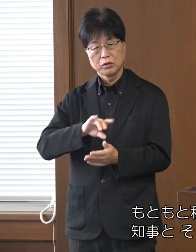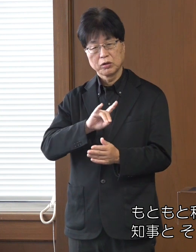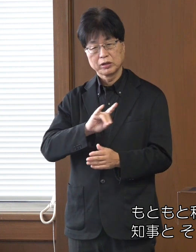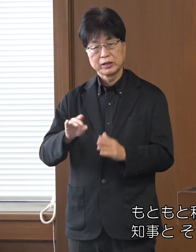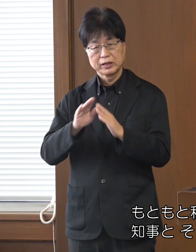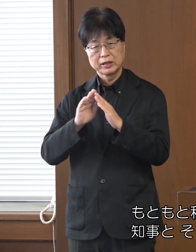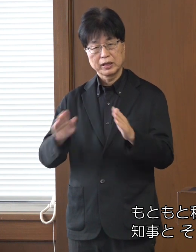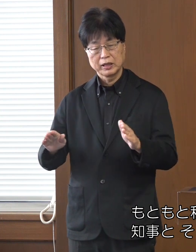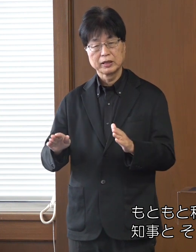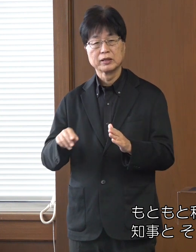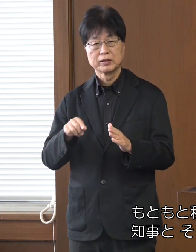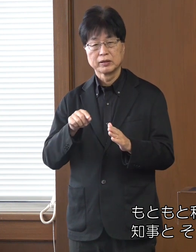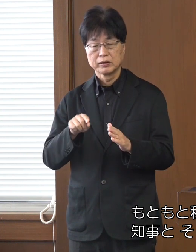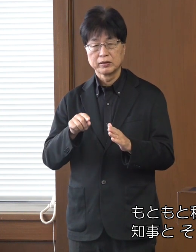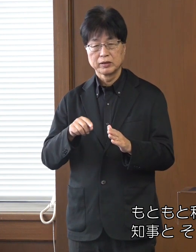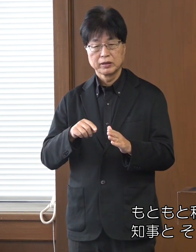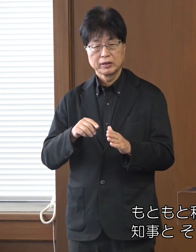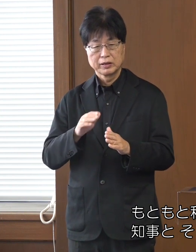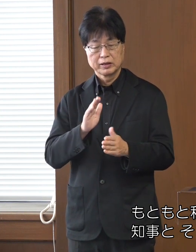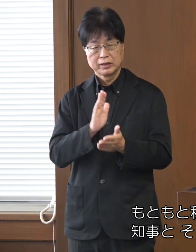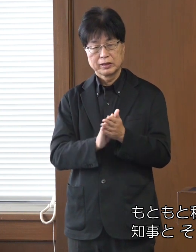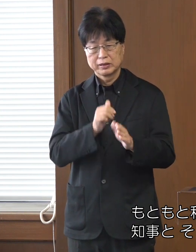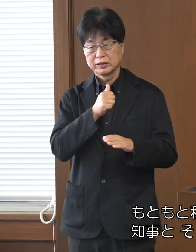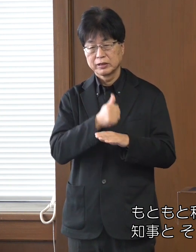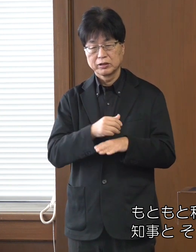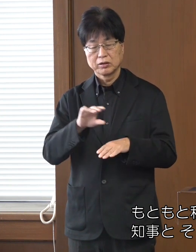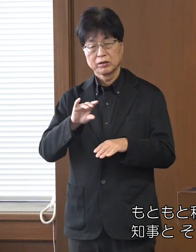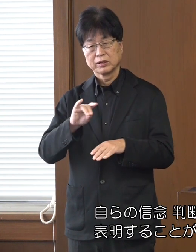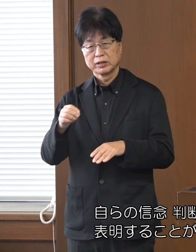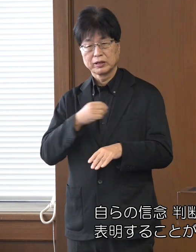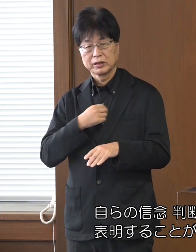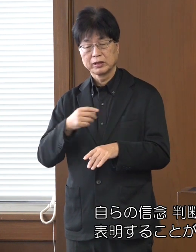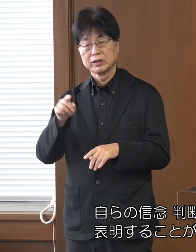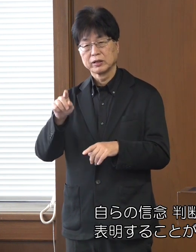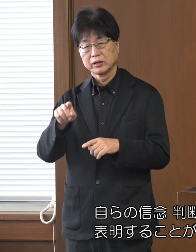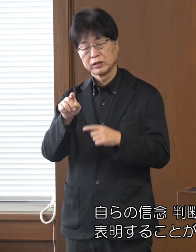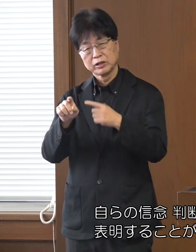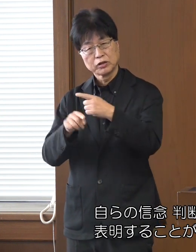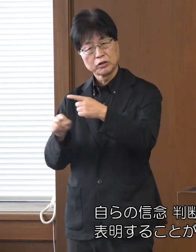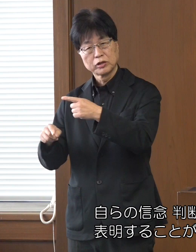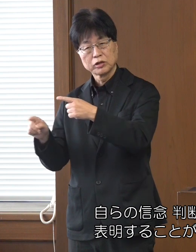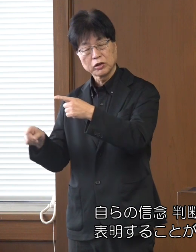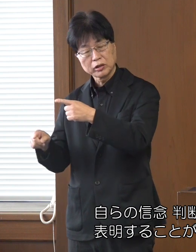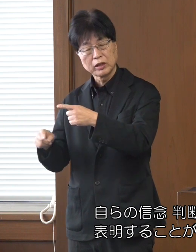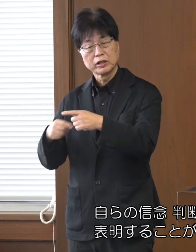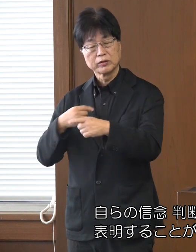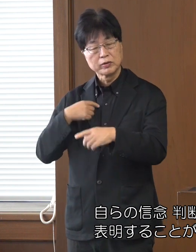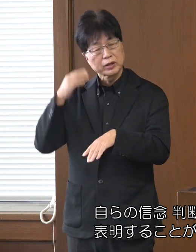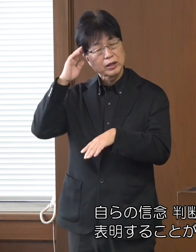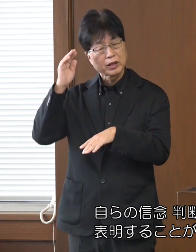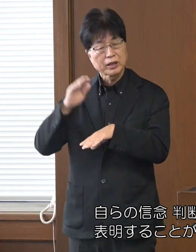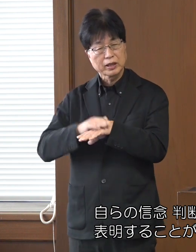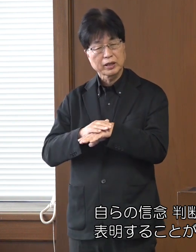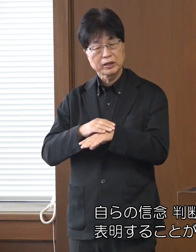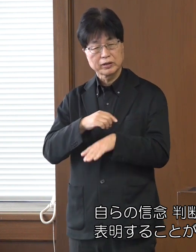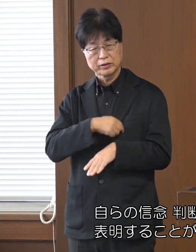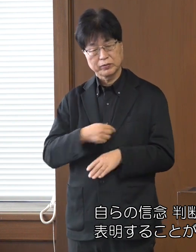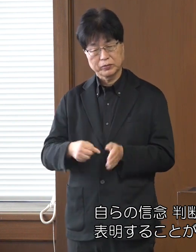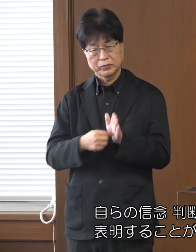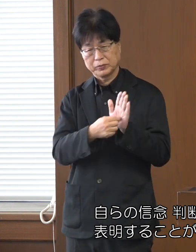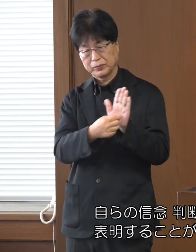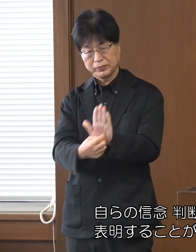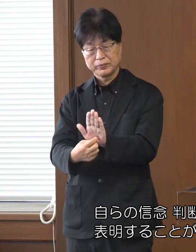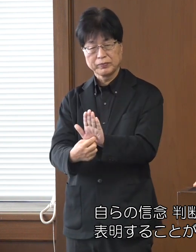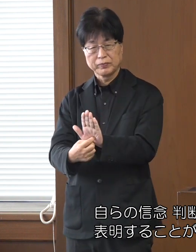は知事とそして議員一人一人が自らの信念判断に基づいて意思を表明することが、ね、期待